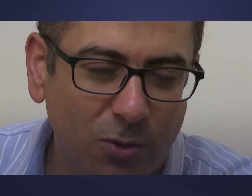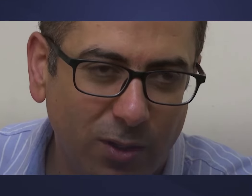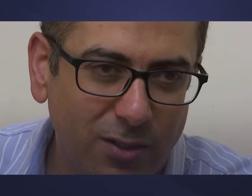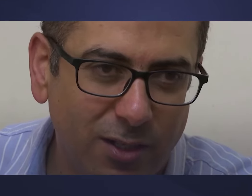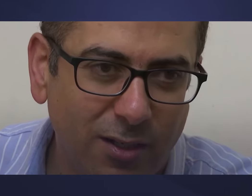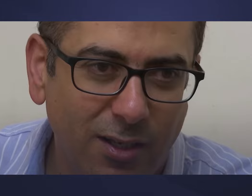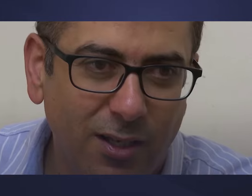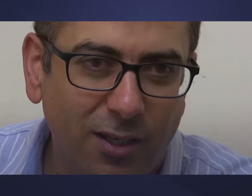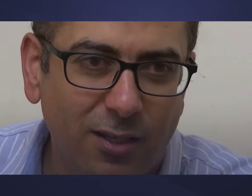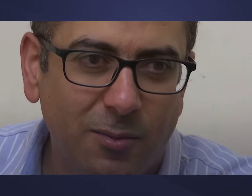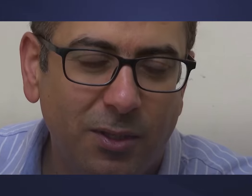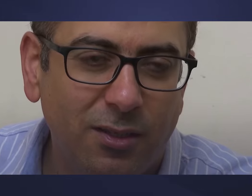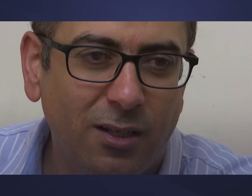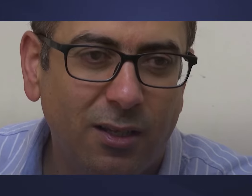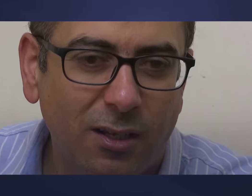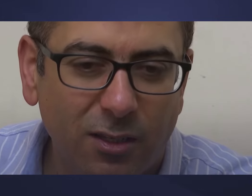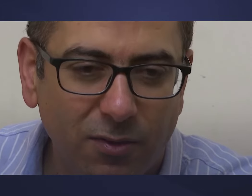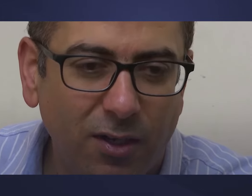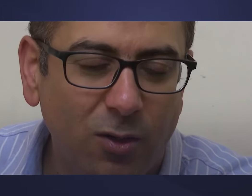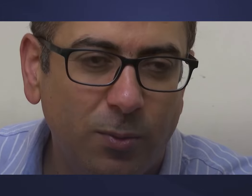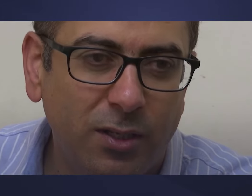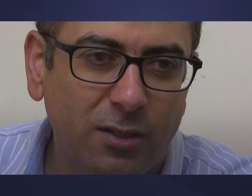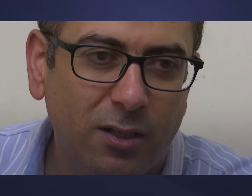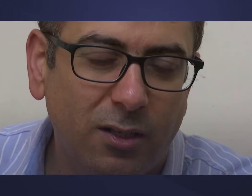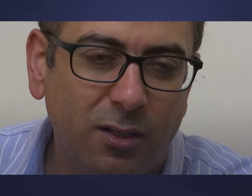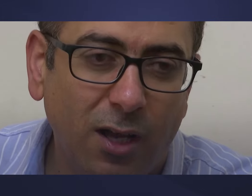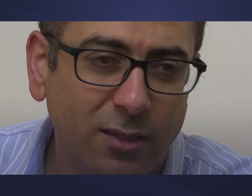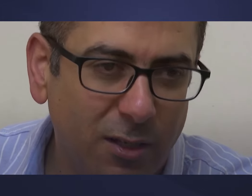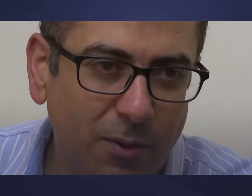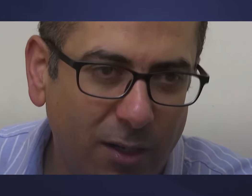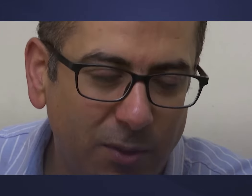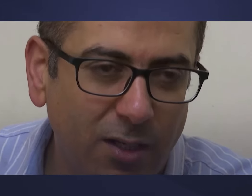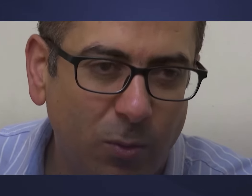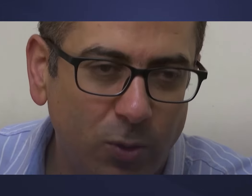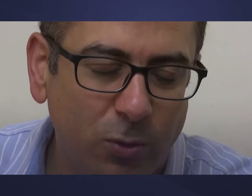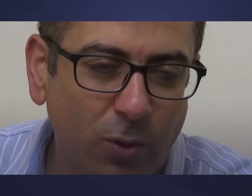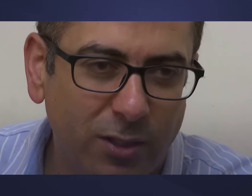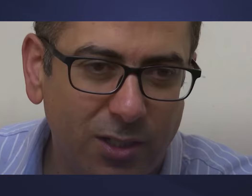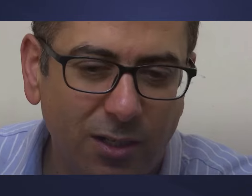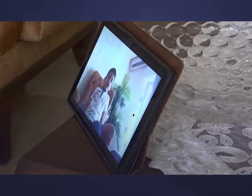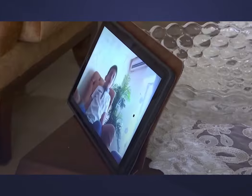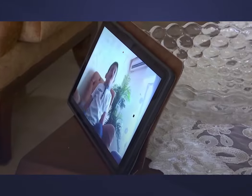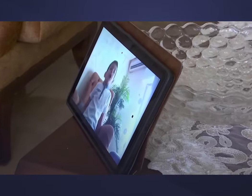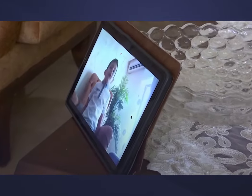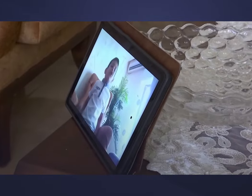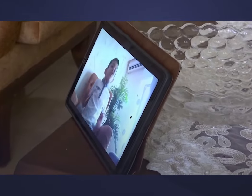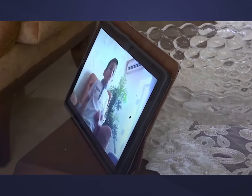لغة الإشارة بين الأطفال وبين حتى الكبار عم بتعلموا منه لغة الإشارة. إشارة